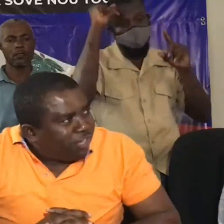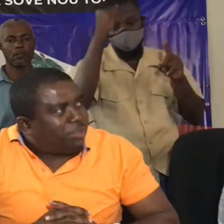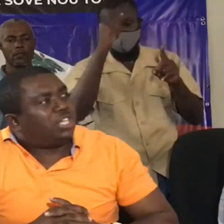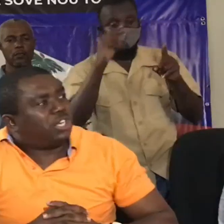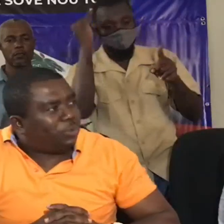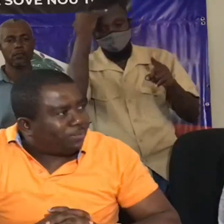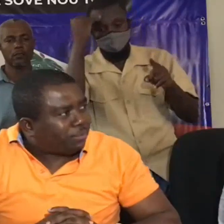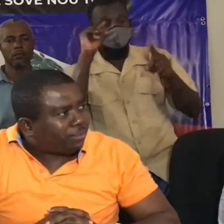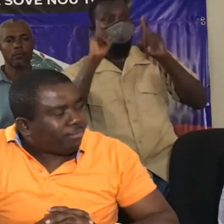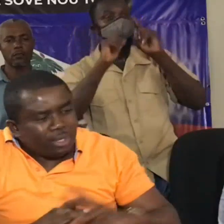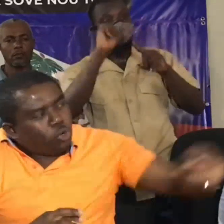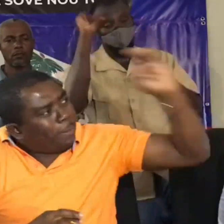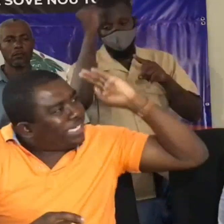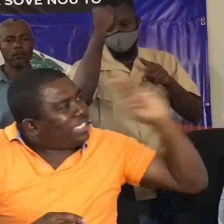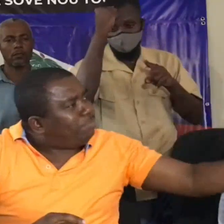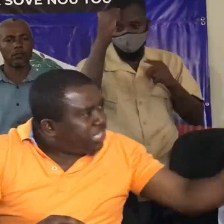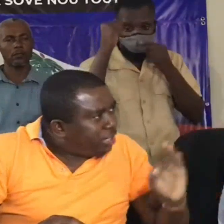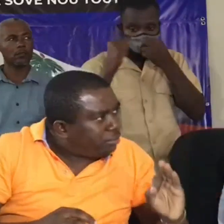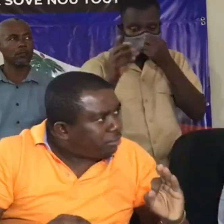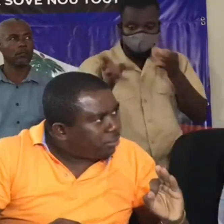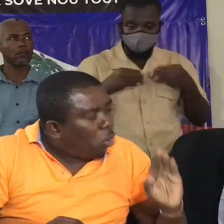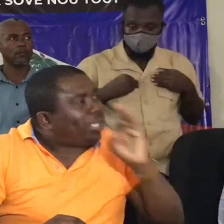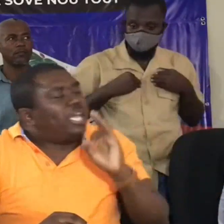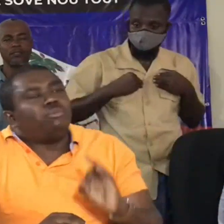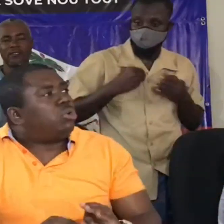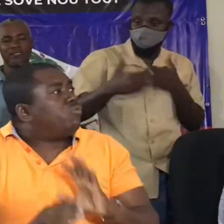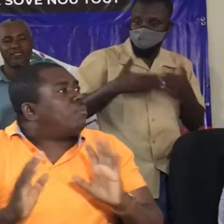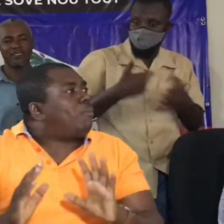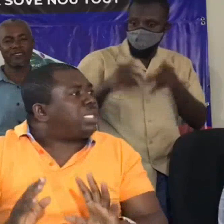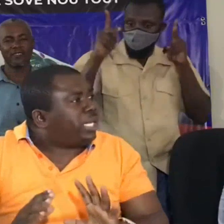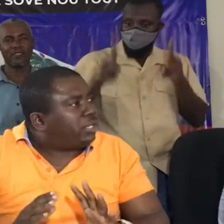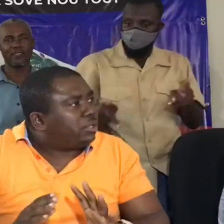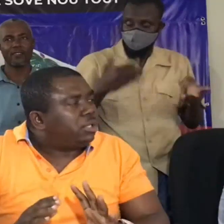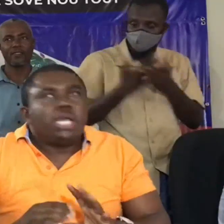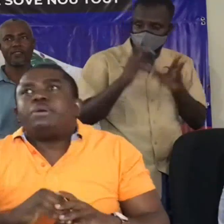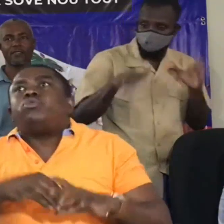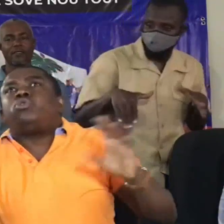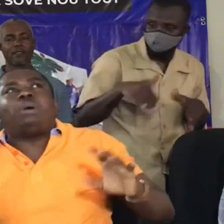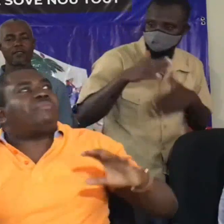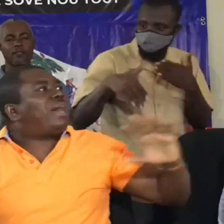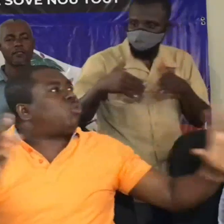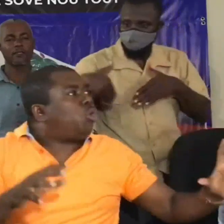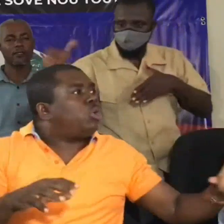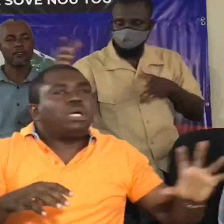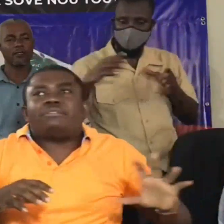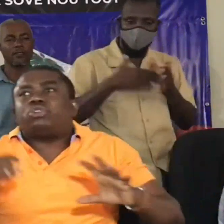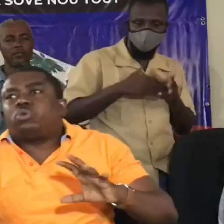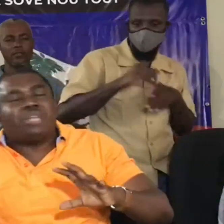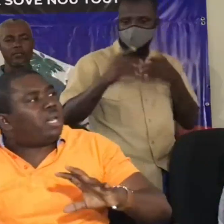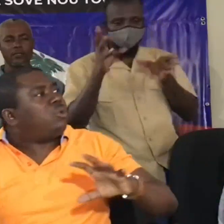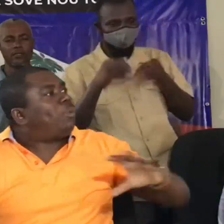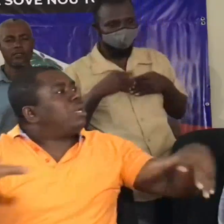avec Joseph Fessenjean. Nous ne pouvons pas accepter aucun monde levant bon matin, et puis pour nous, pour faire accord